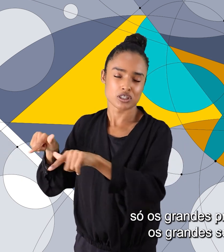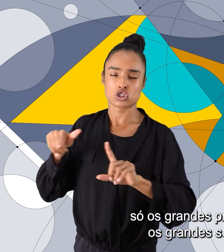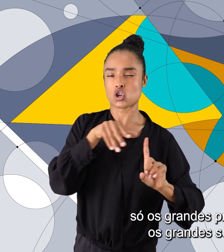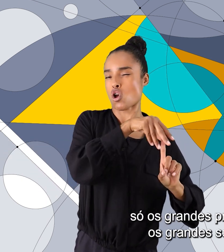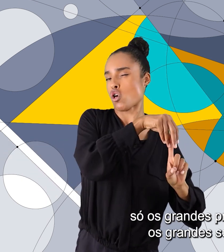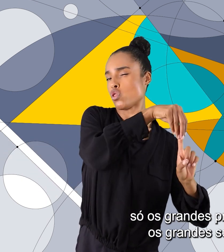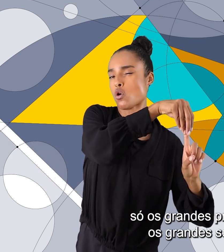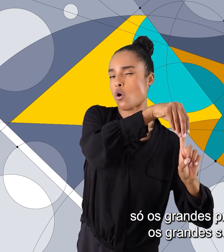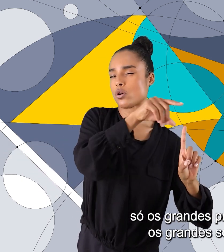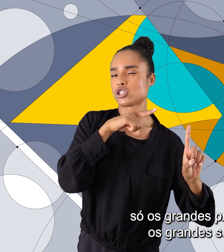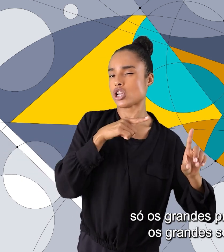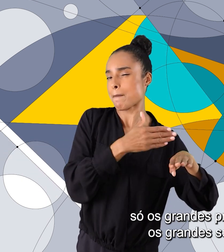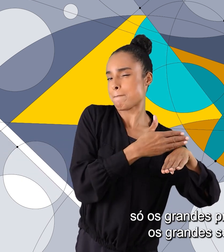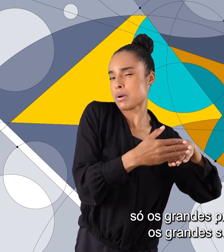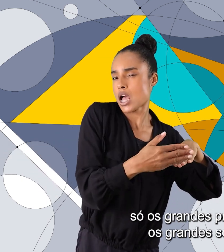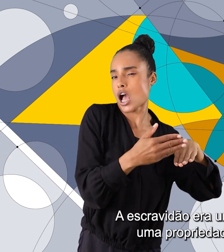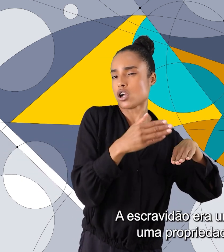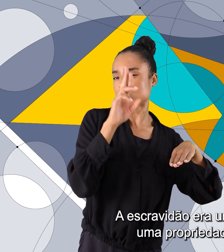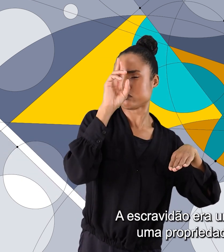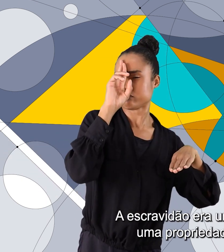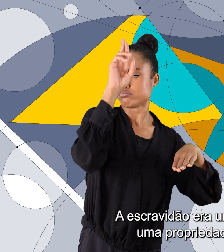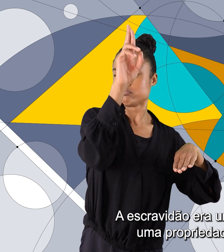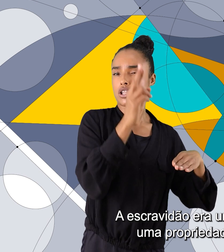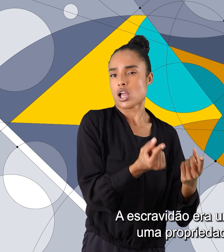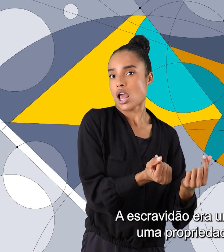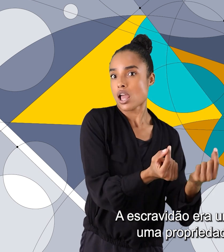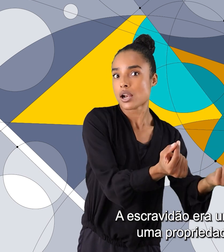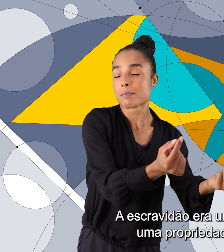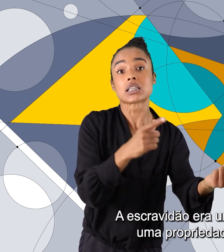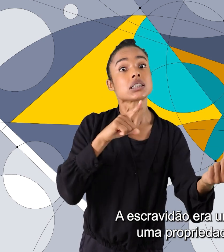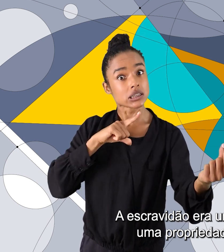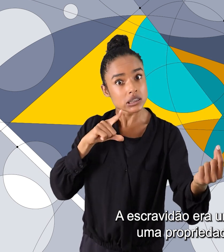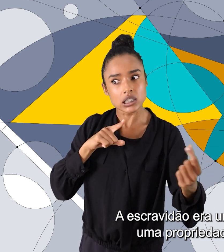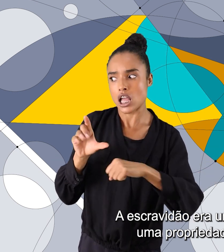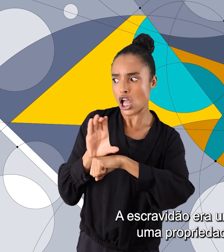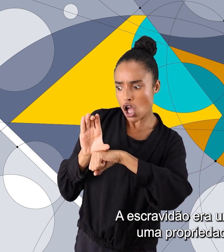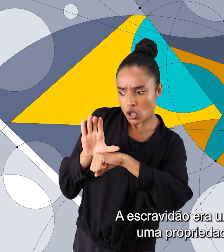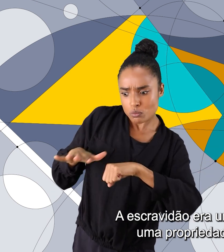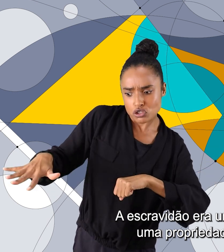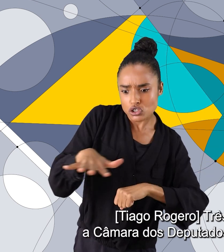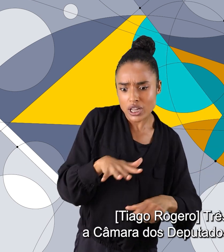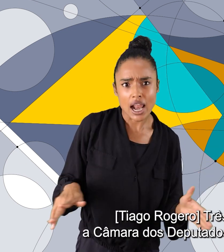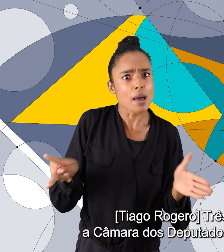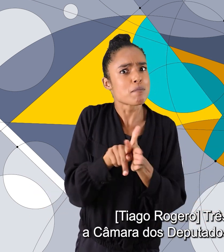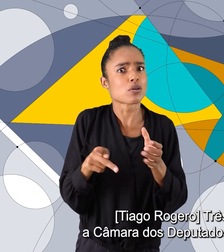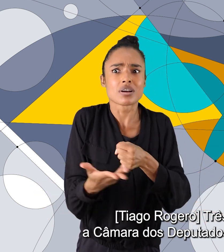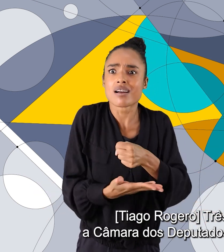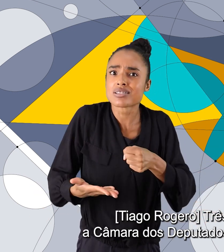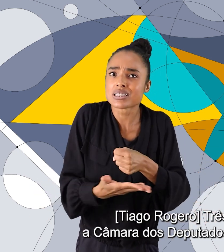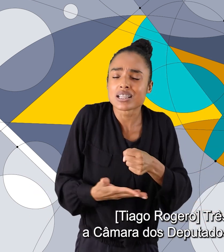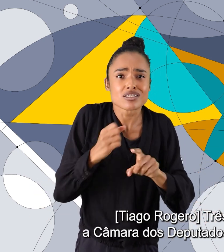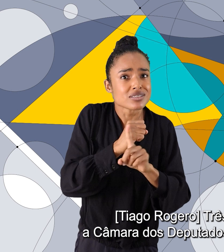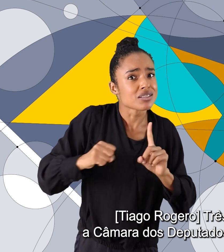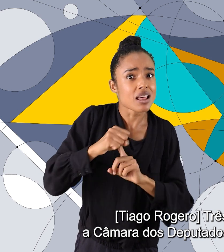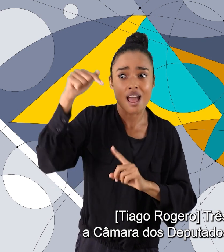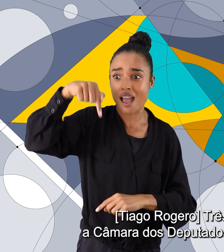os grandes proprietários, os grandes senhores. A escravidão era uma instituição, uma propriedade privada. 3 anos depois, a